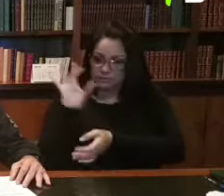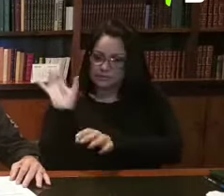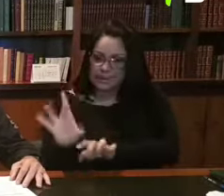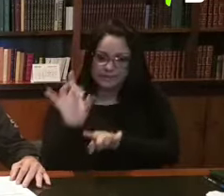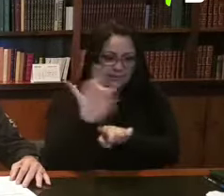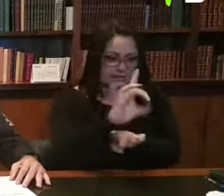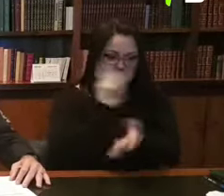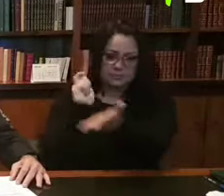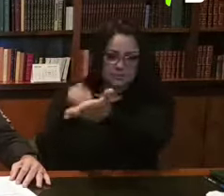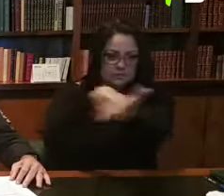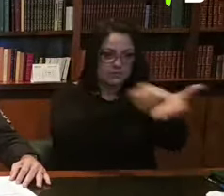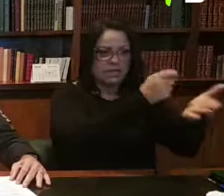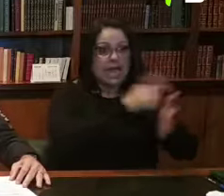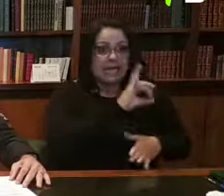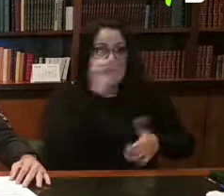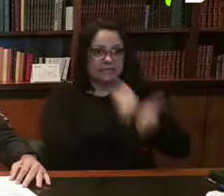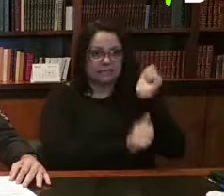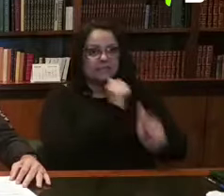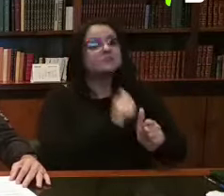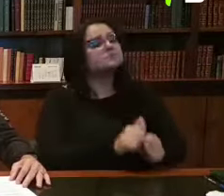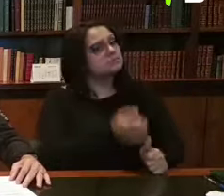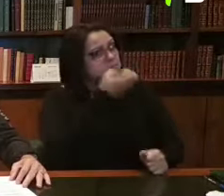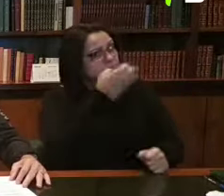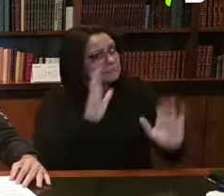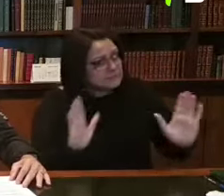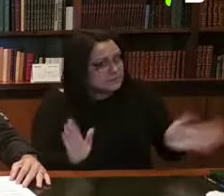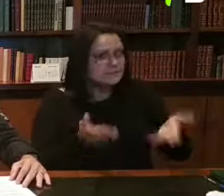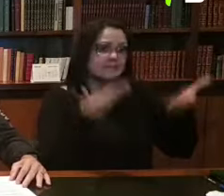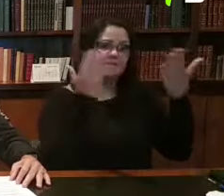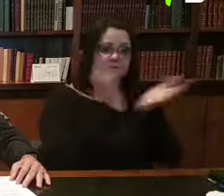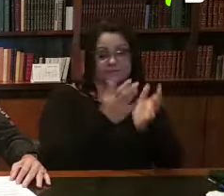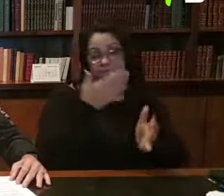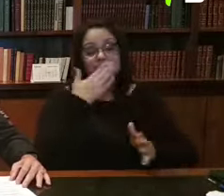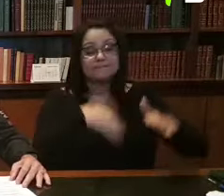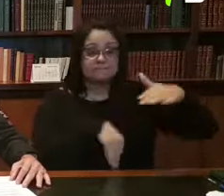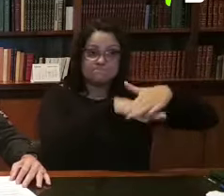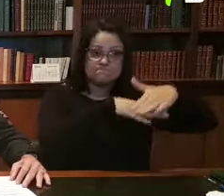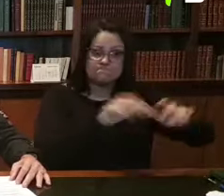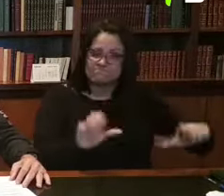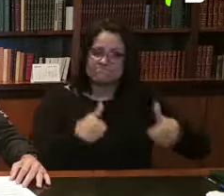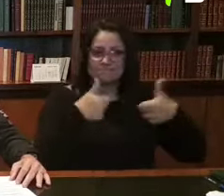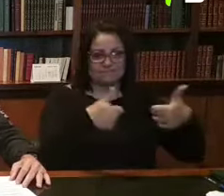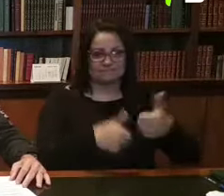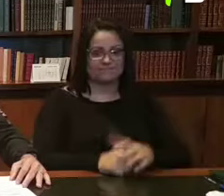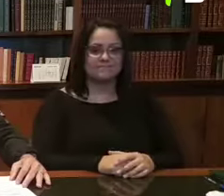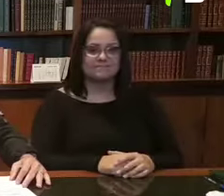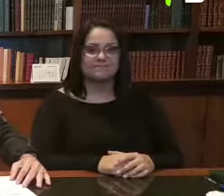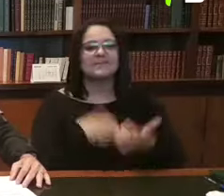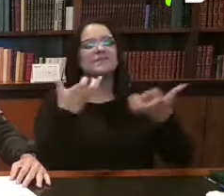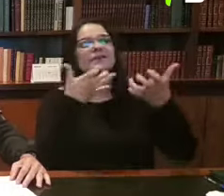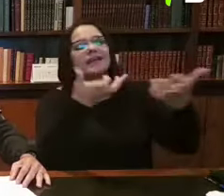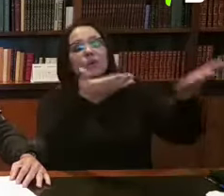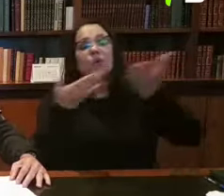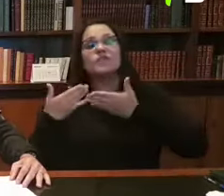os jogadores então é o do meio entender mais um incentivo para os times aí jogar e melhor ainda tá eu